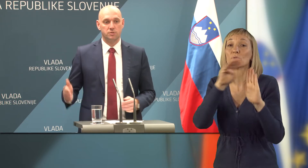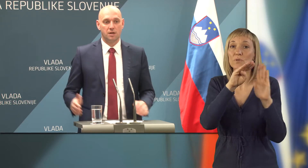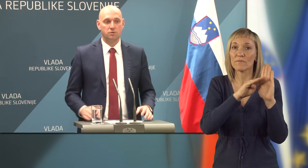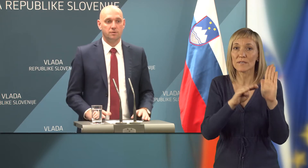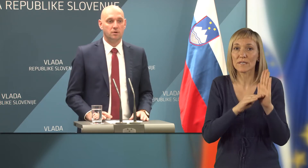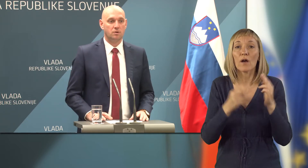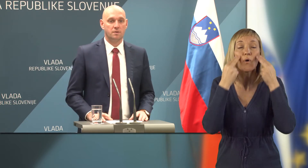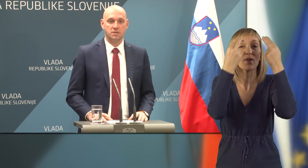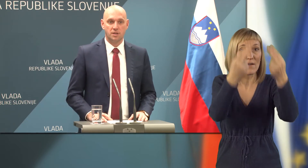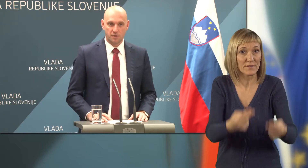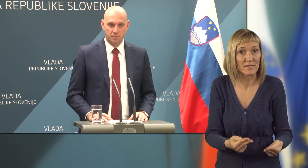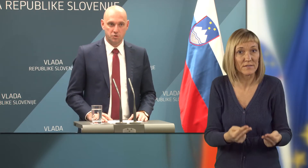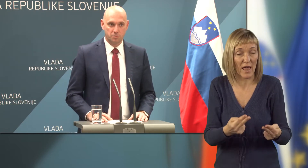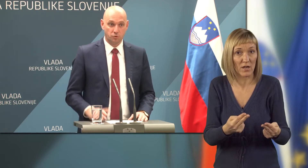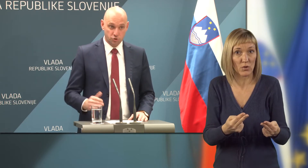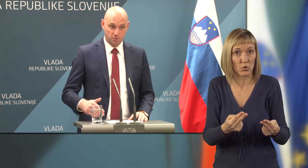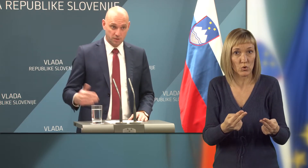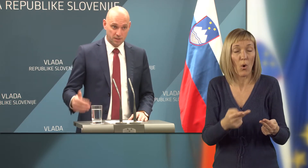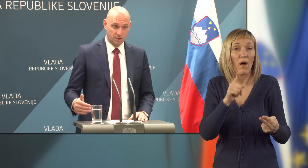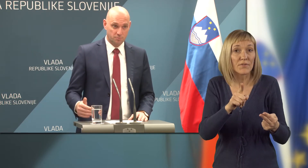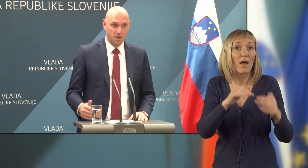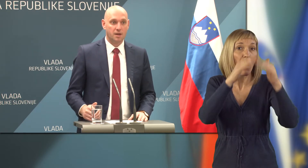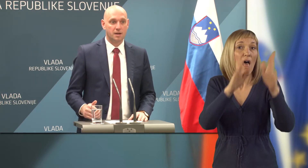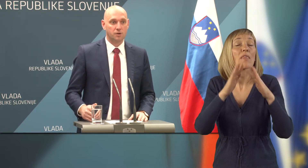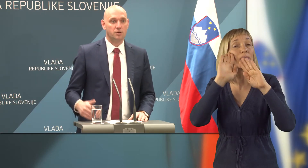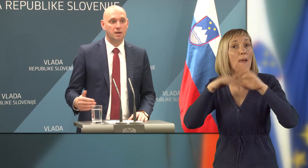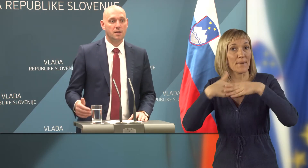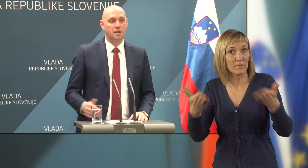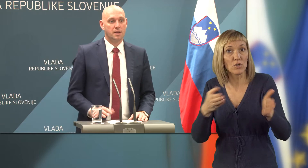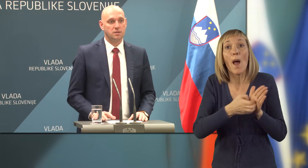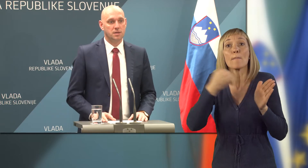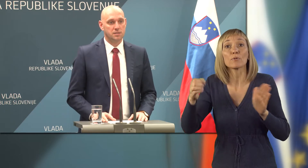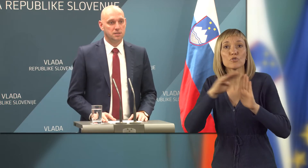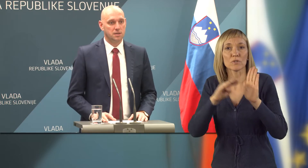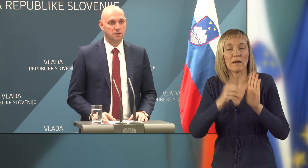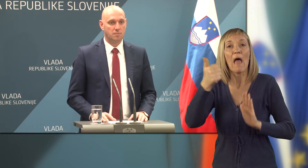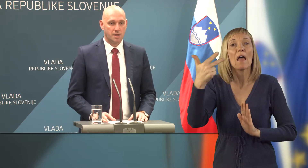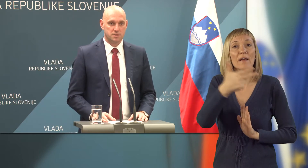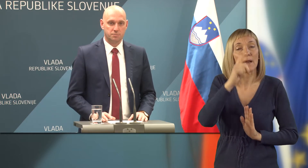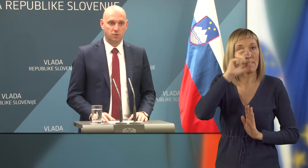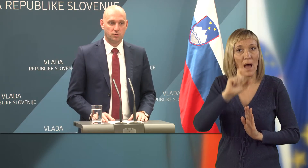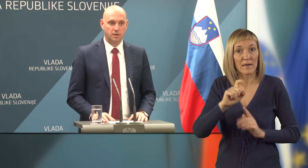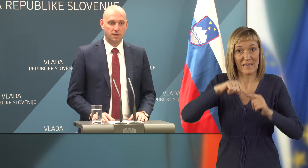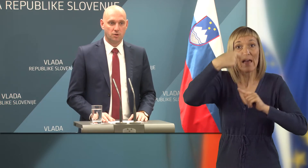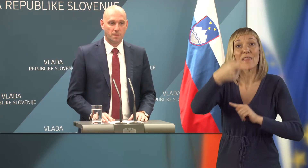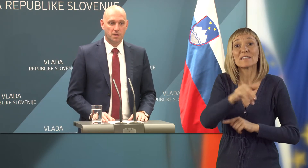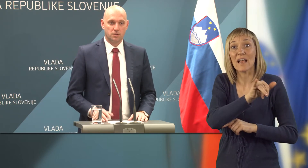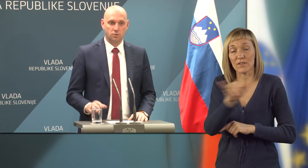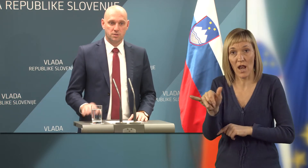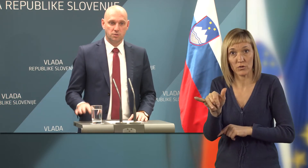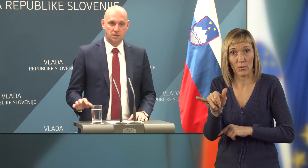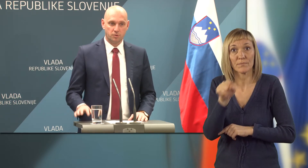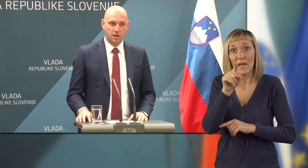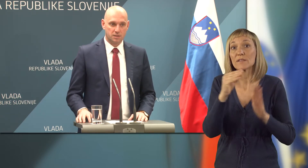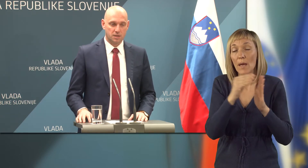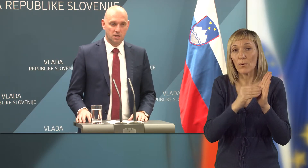tudi v zakonu o evidentiranju nepremičnin podaljšujemo ta datum enako na 31. marec prihodnje leto, tako